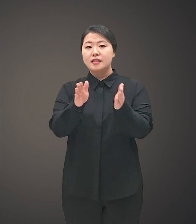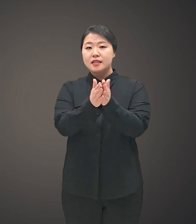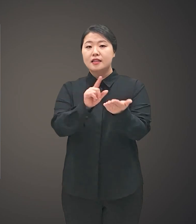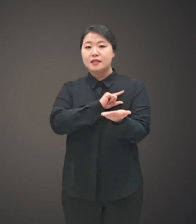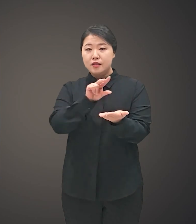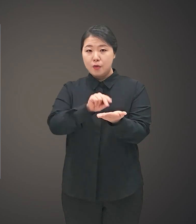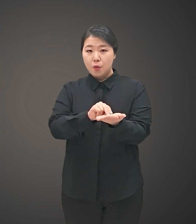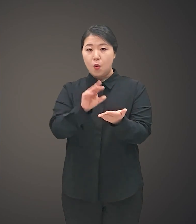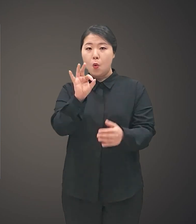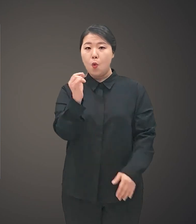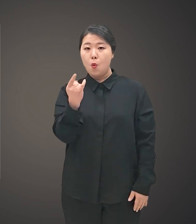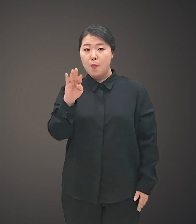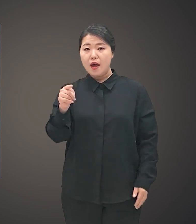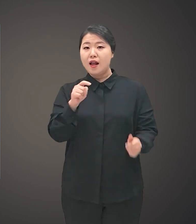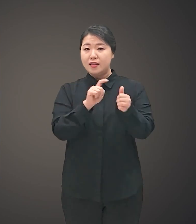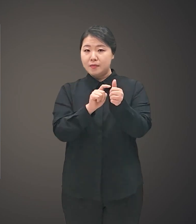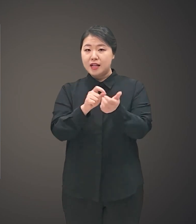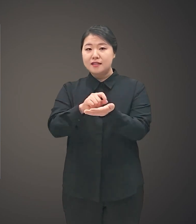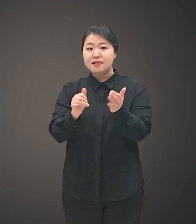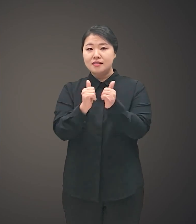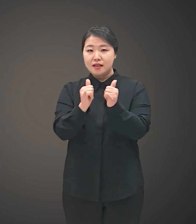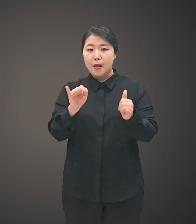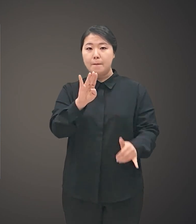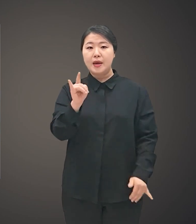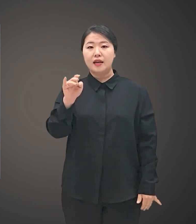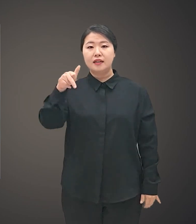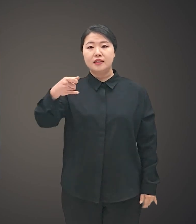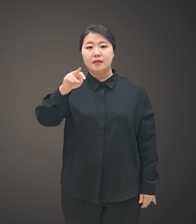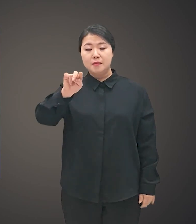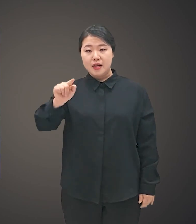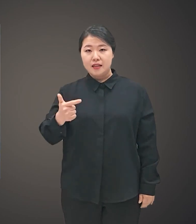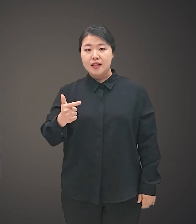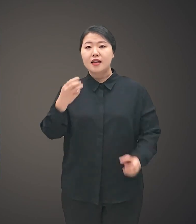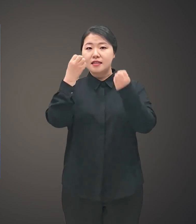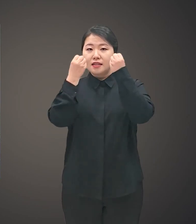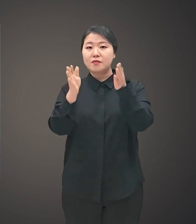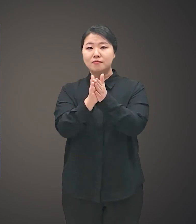오베라는 남자를 뛰어넘은 베크만의 새로운 대표작.